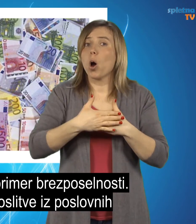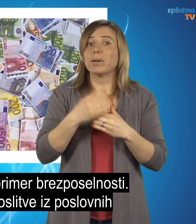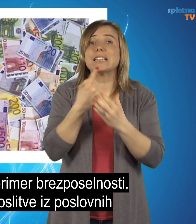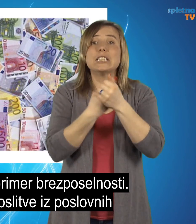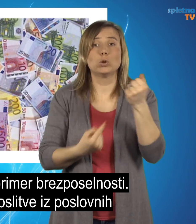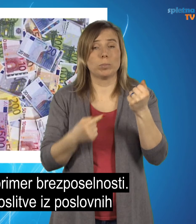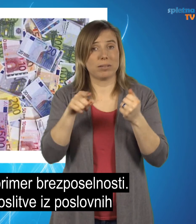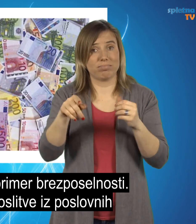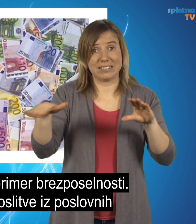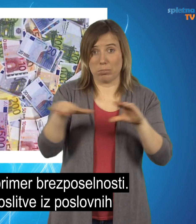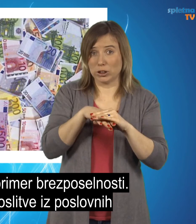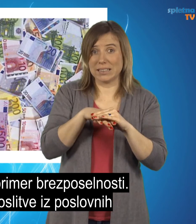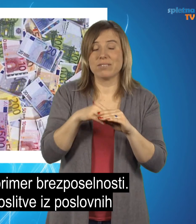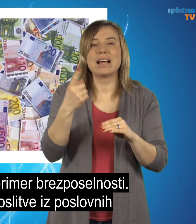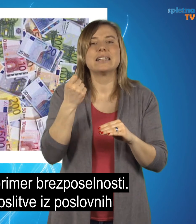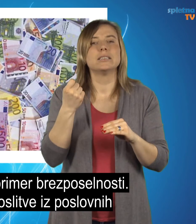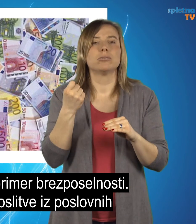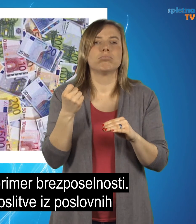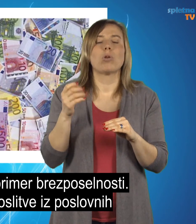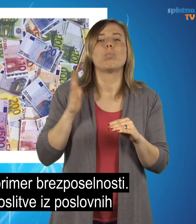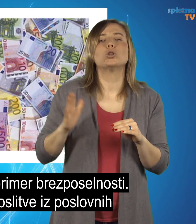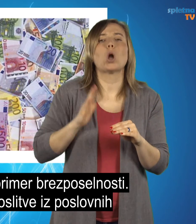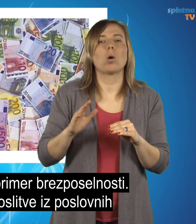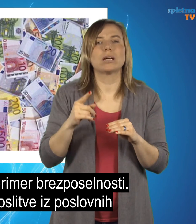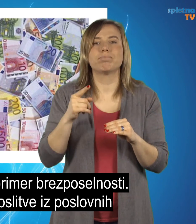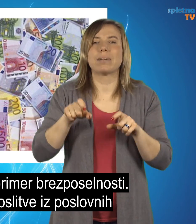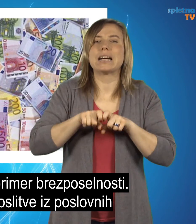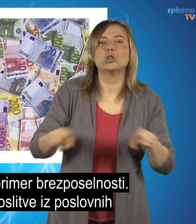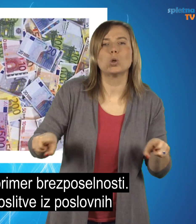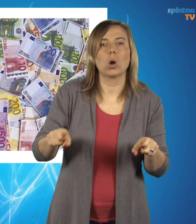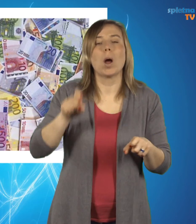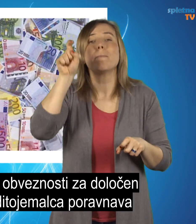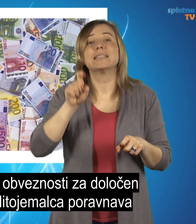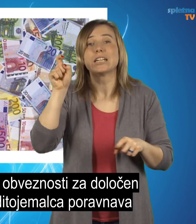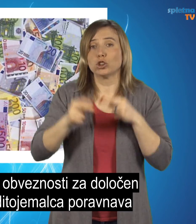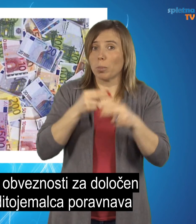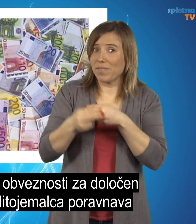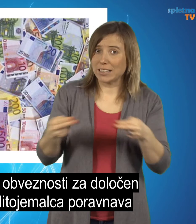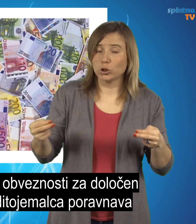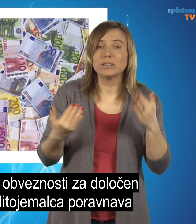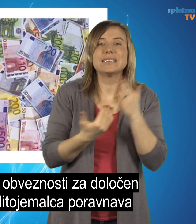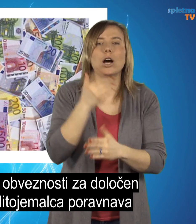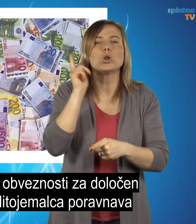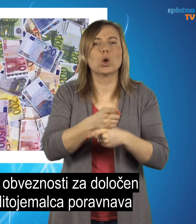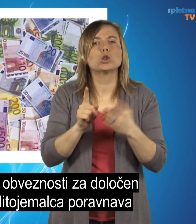Ob izgubi zaposlitve iz poslovnih razlogov mesečne obveznosti za določen čas namesto kreditojemalca